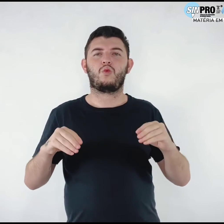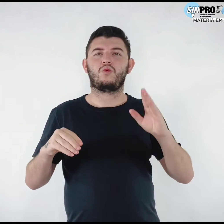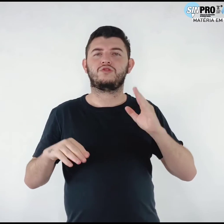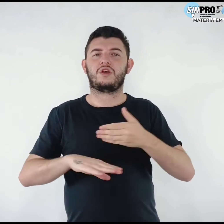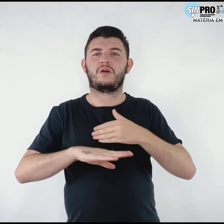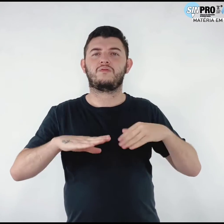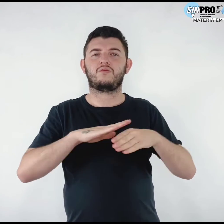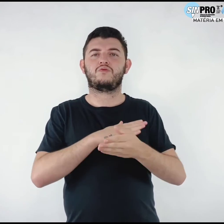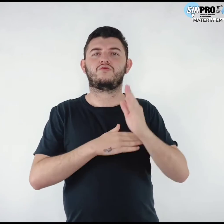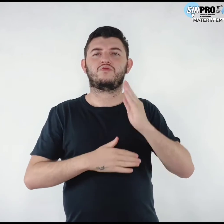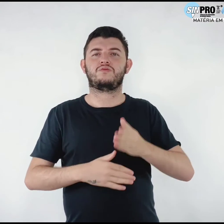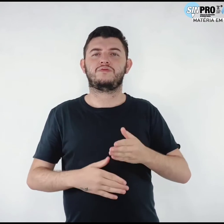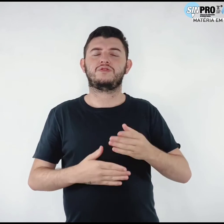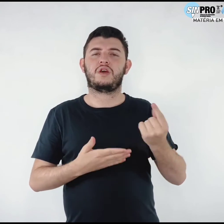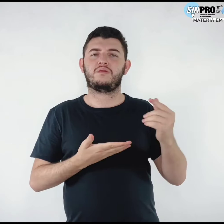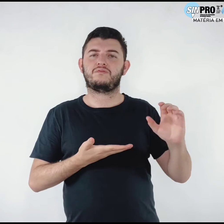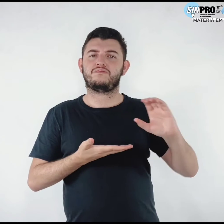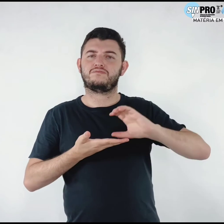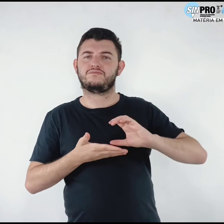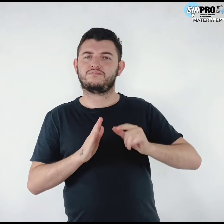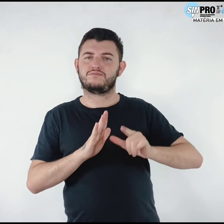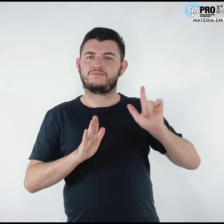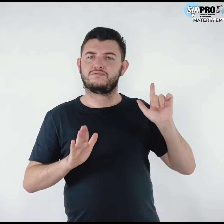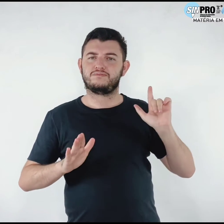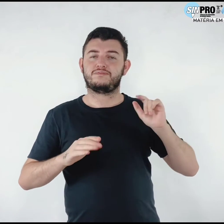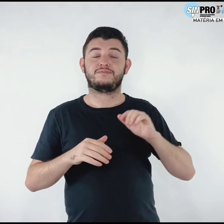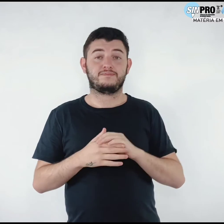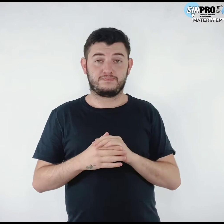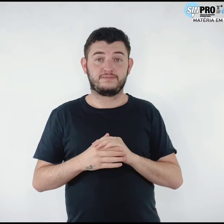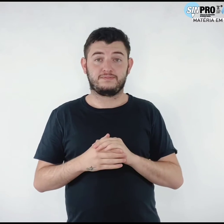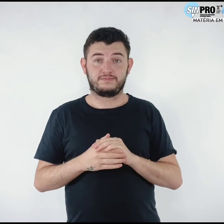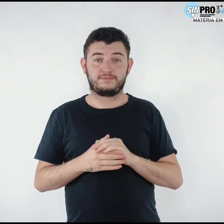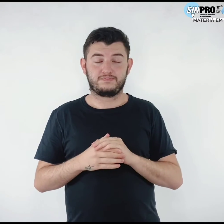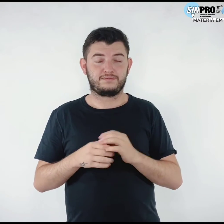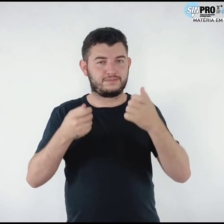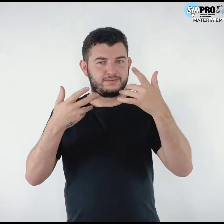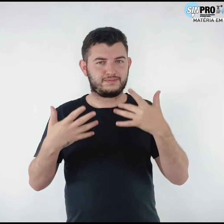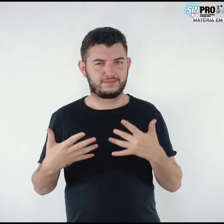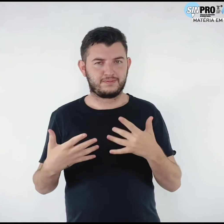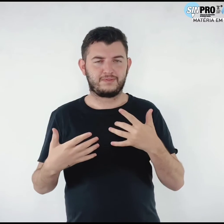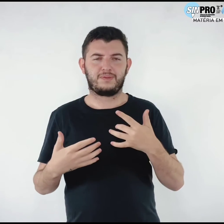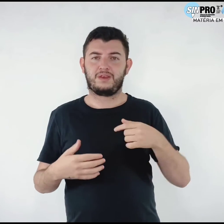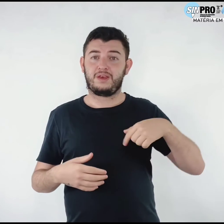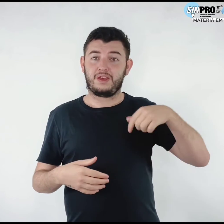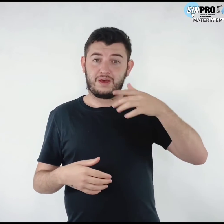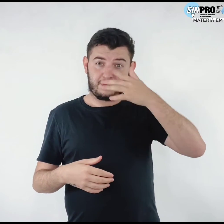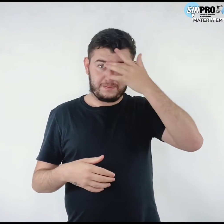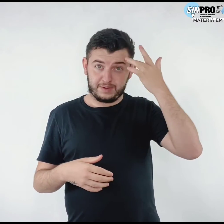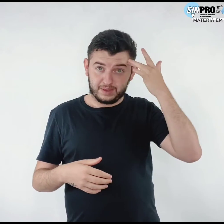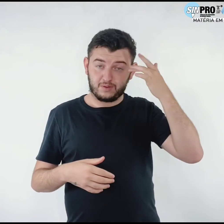habitualmente recebiam. Ou seja, quem trabalhava naquela família ficou sem